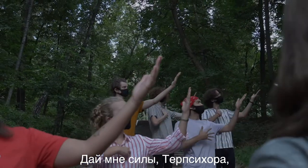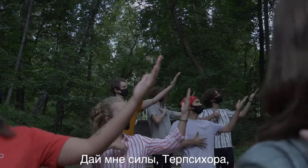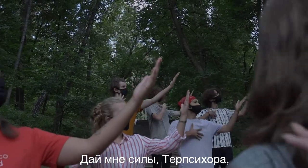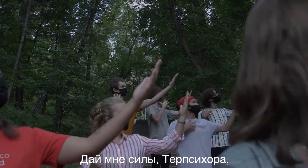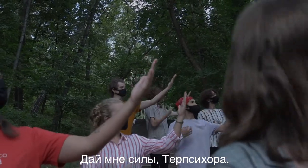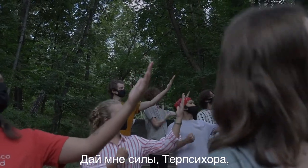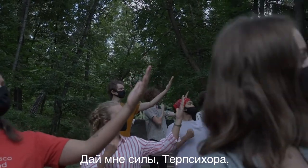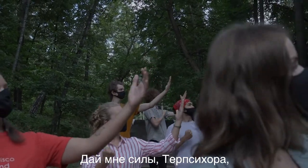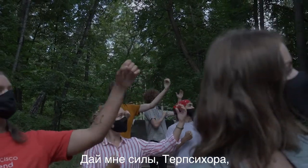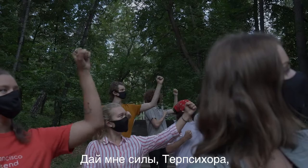мне силы,